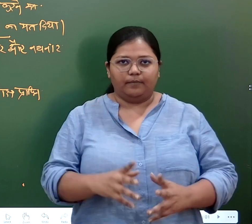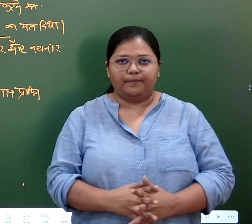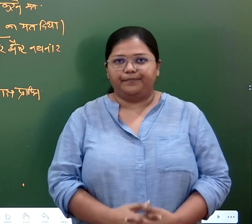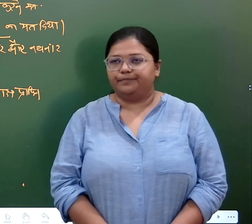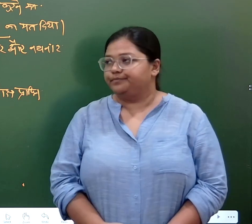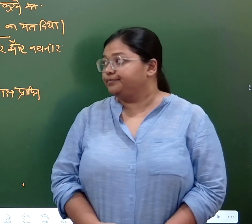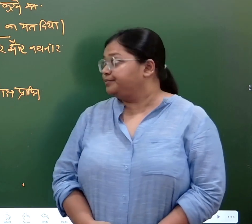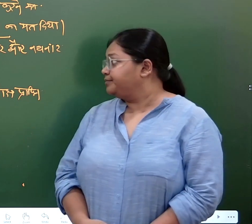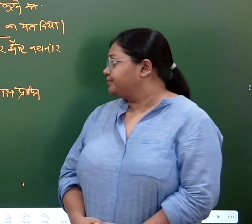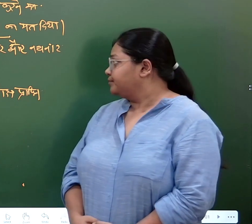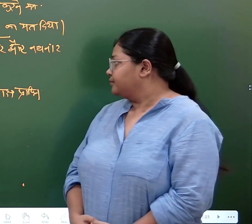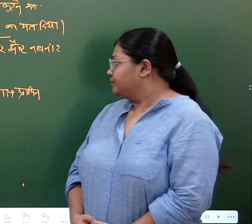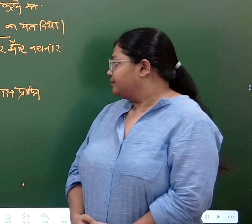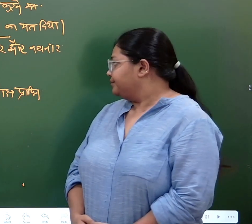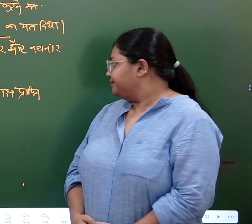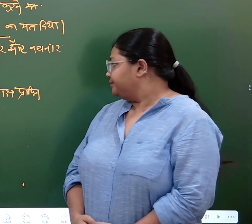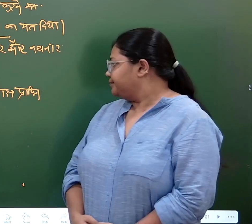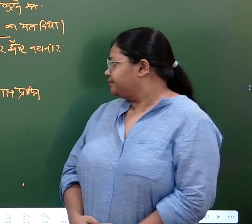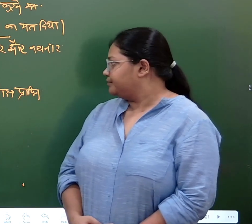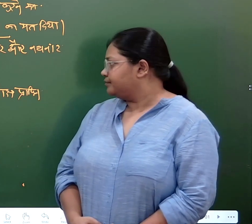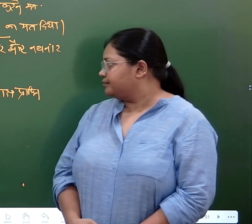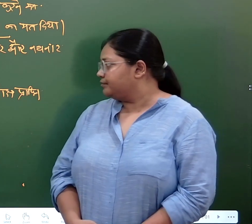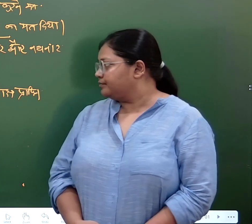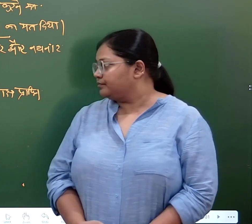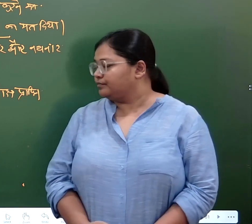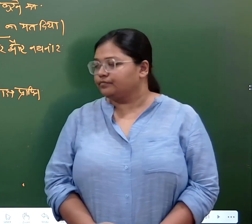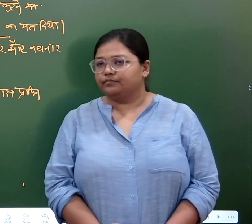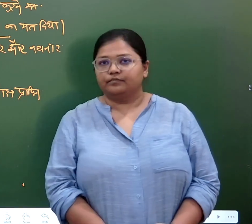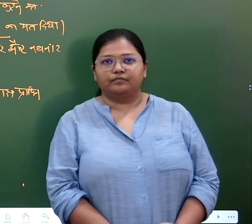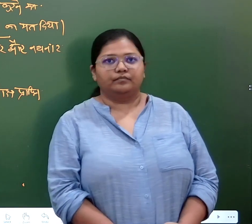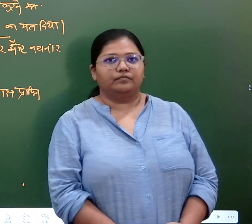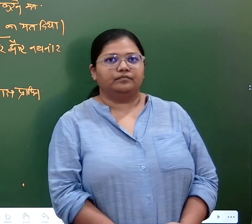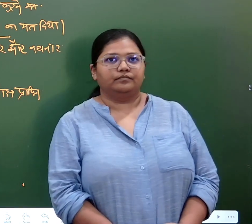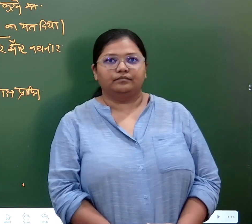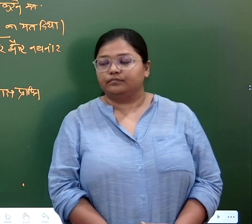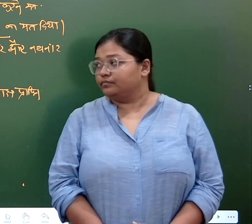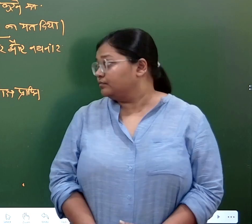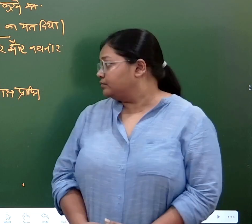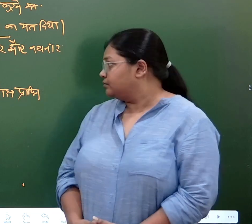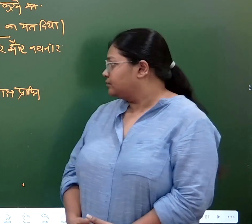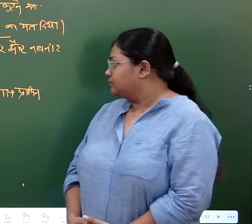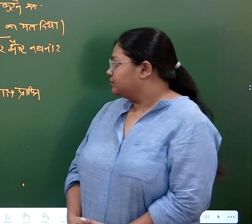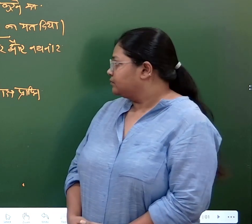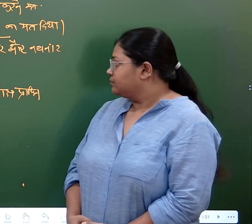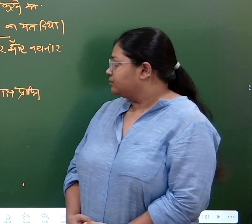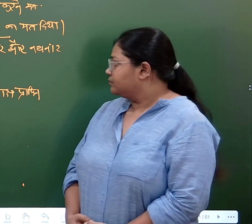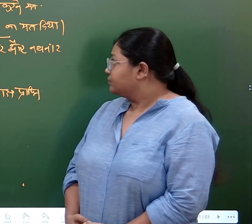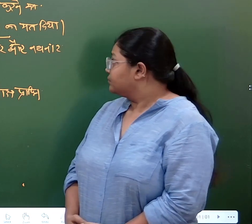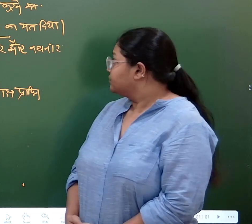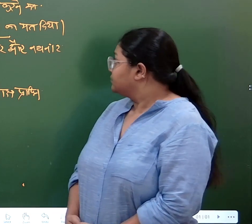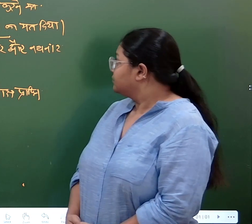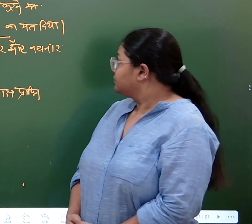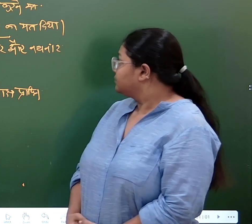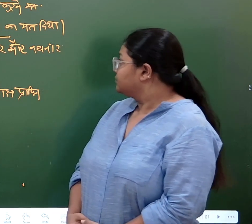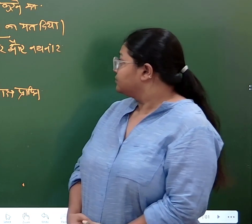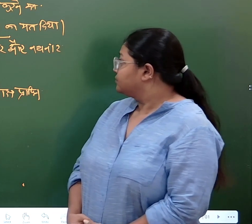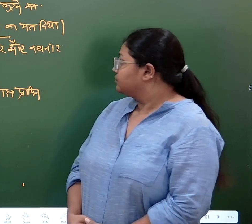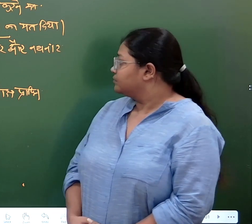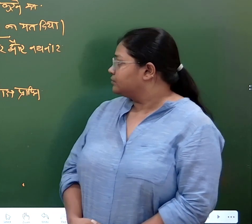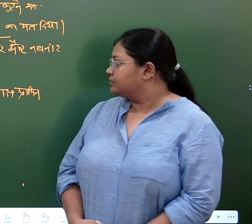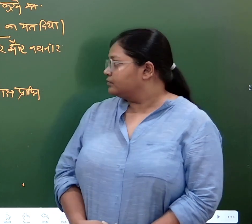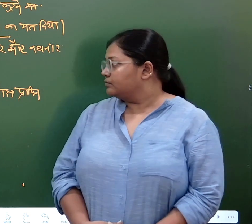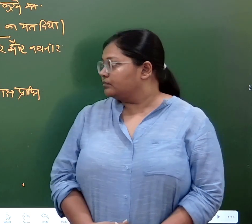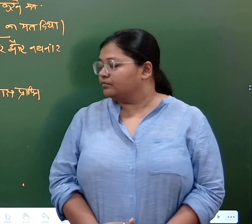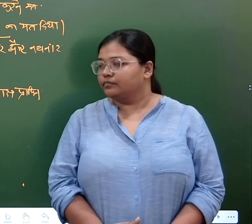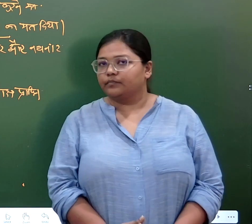मिलते हैं तब मोक्ष की प्राप्ति होती है। तो शंकराचार्य जी का मत क्या था? शंकराचार्य जी का मत